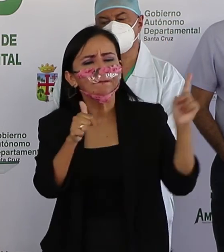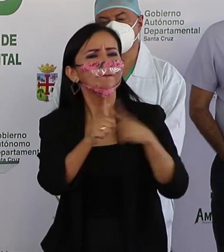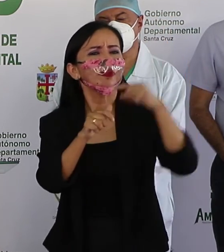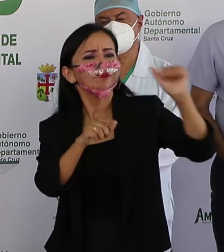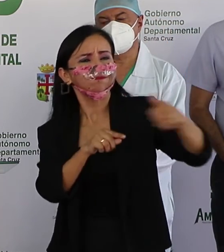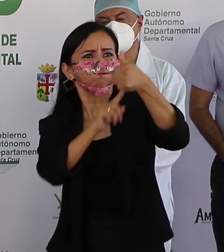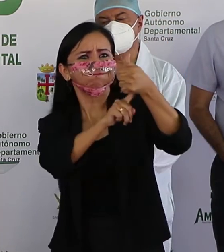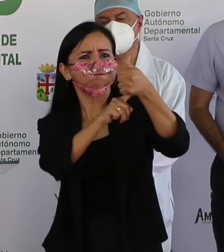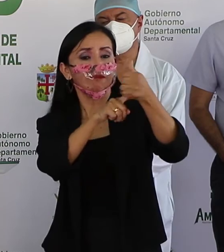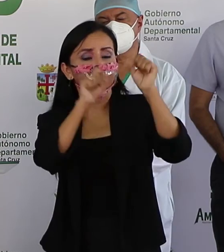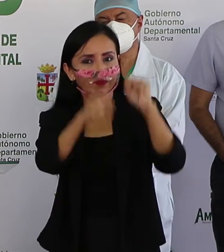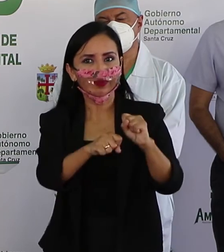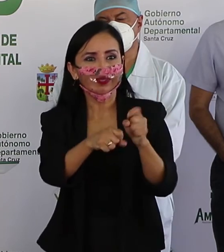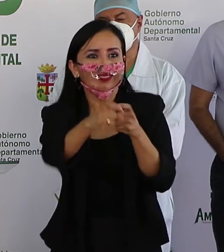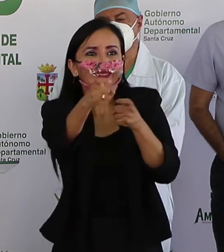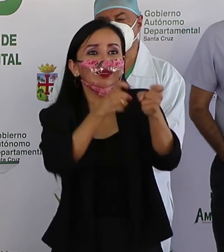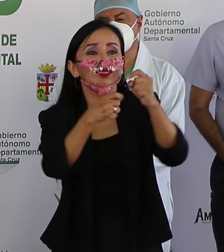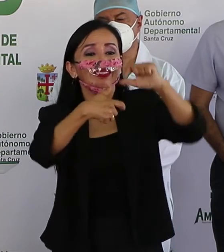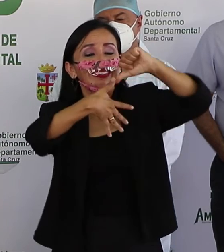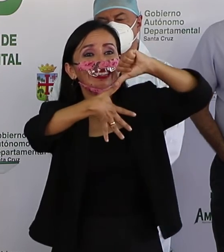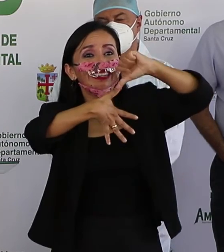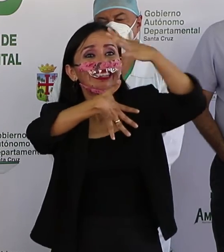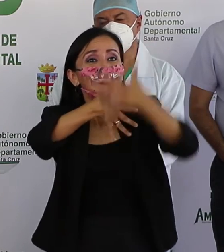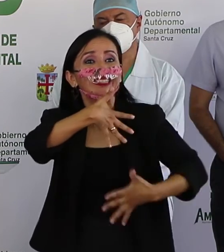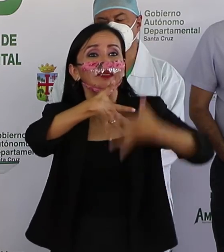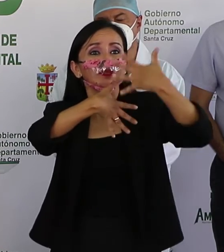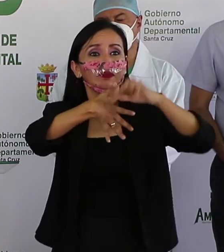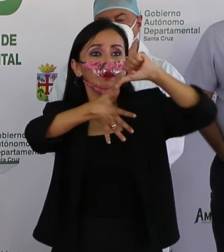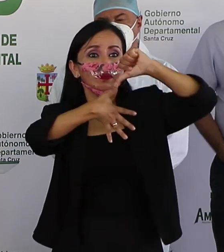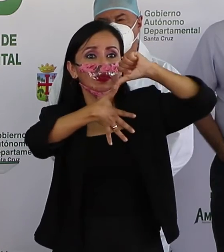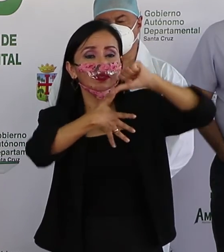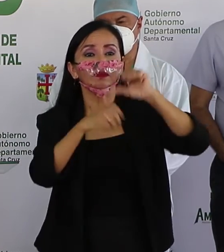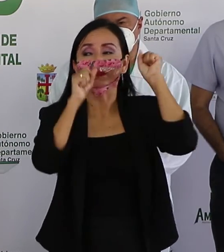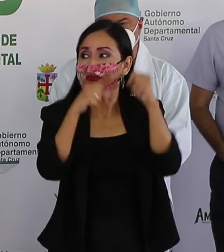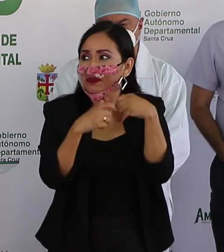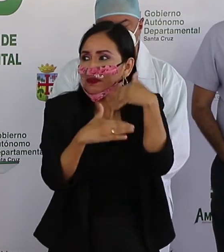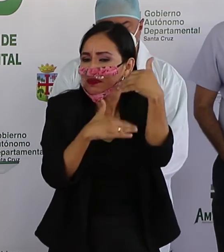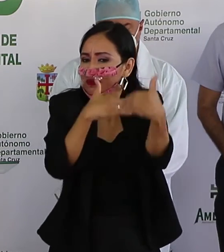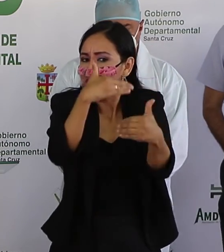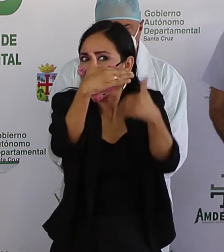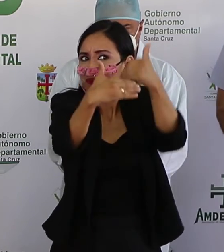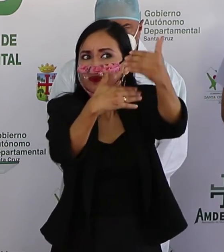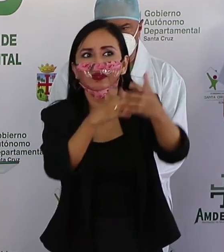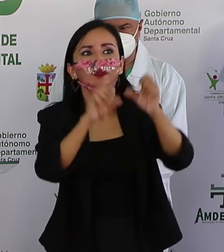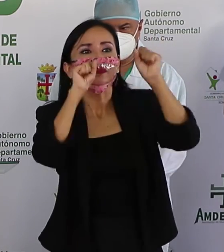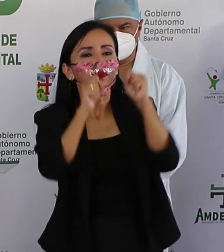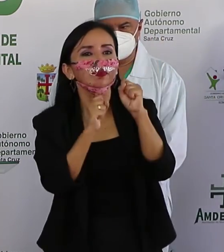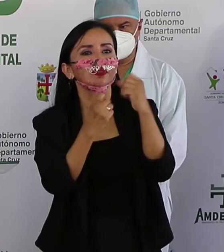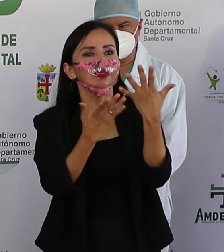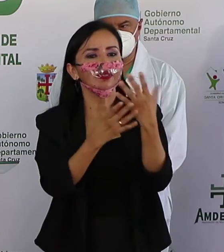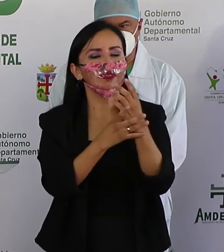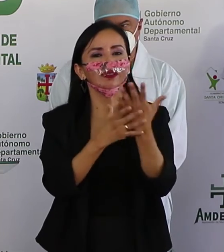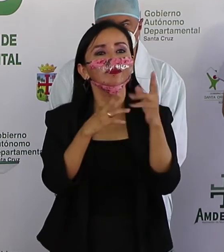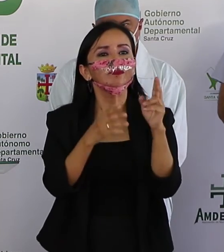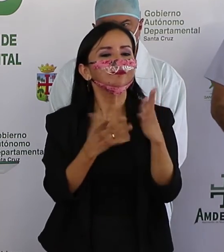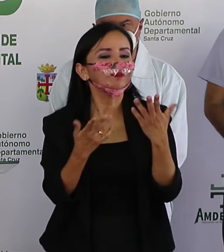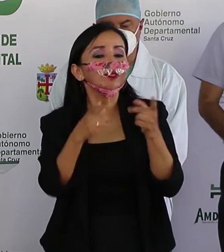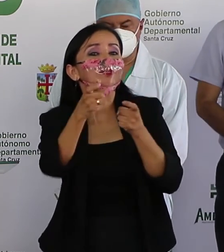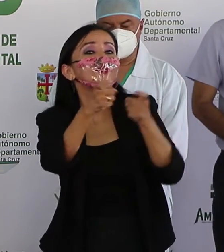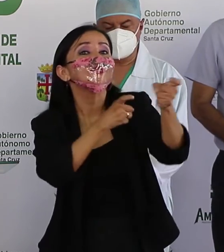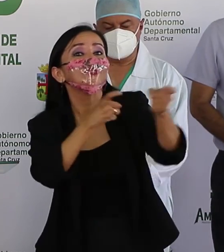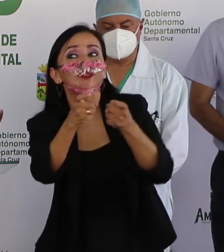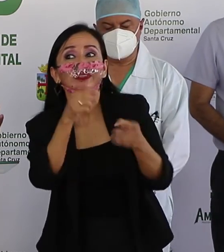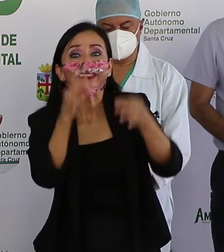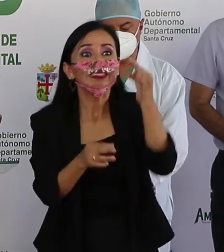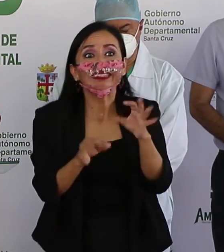primeras en Latinoamérica, en Sudamérica, que pueda salir, que pueda manejar en todo caso,